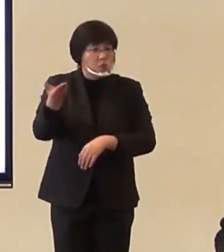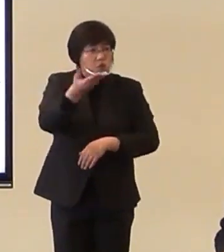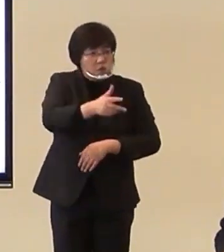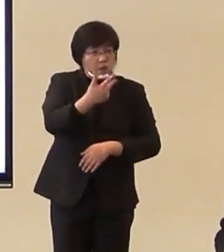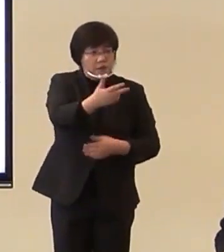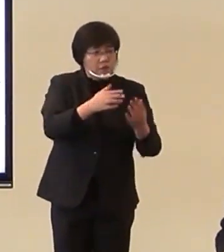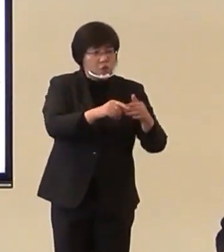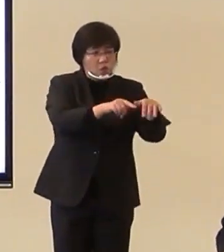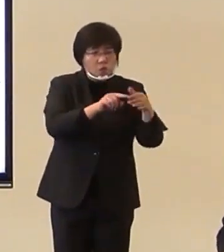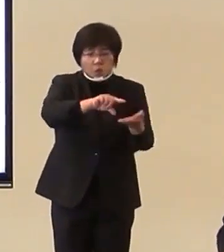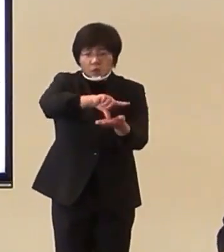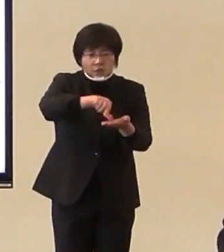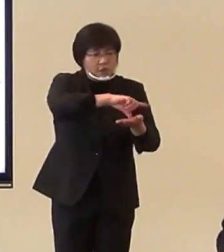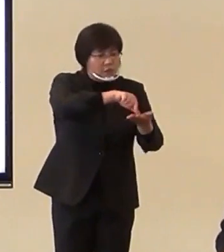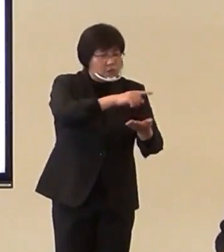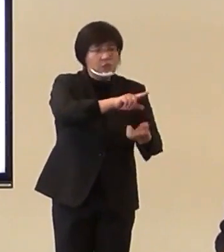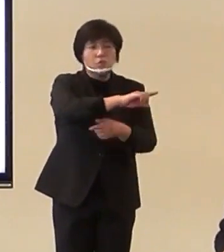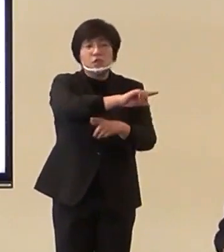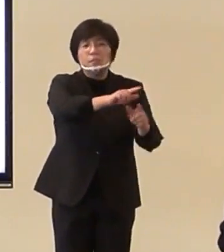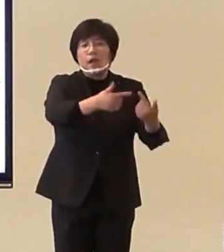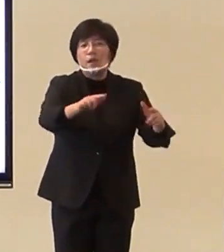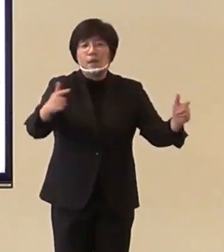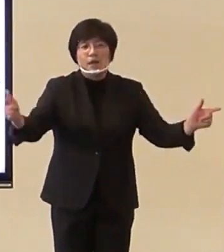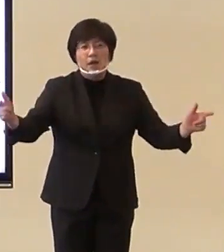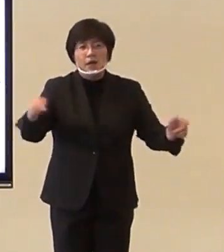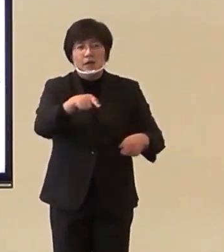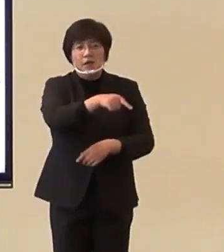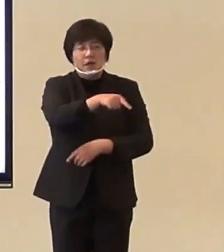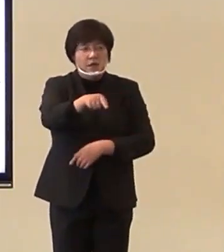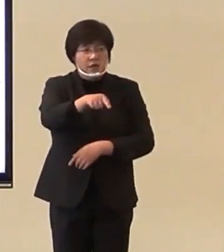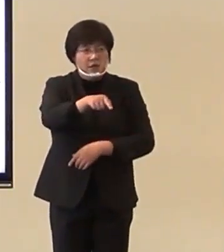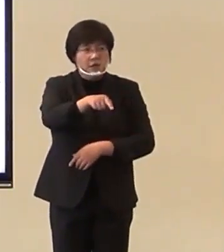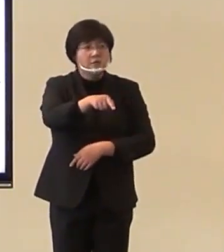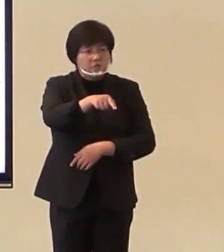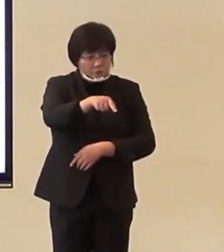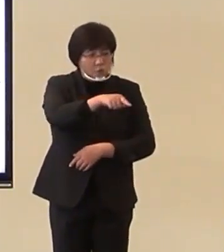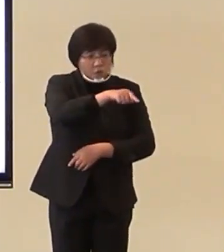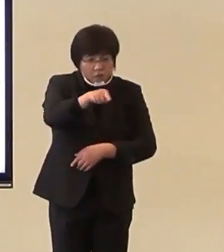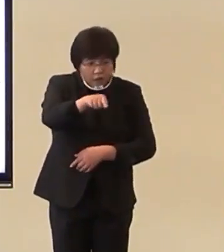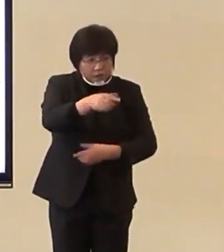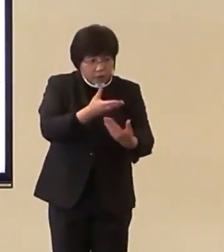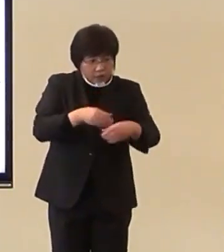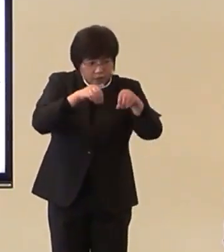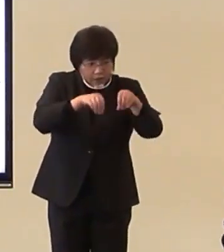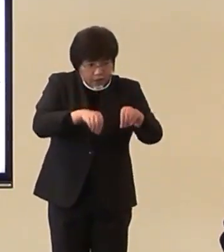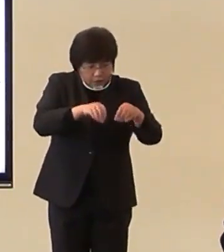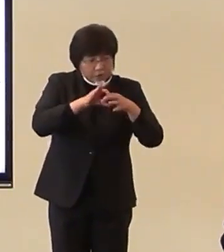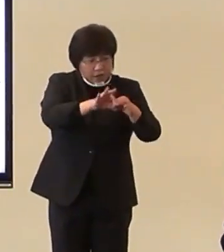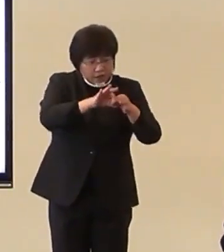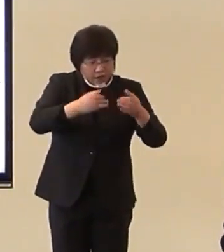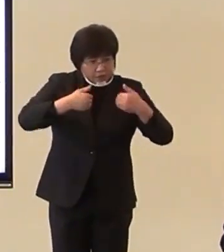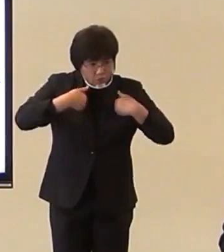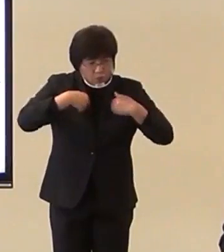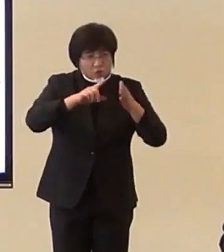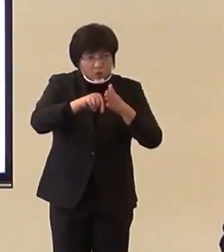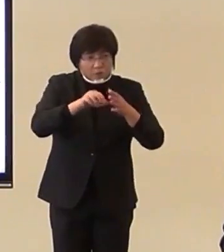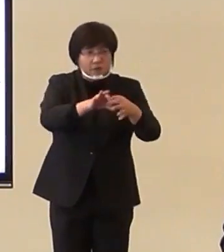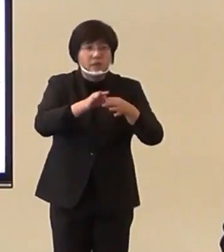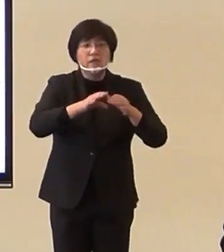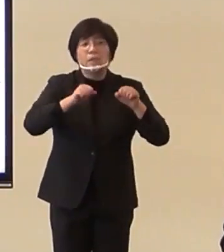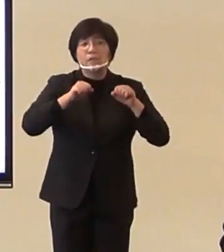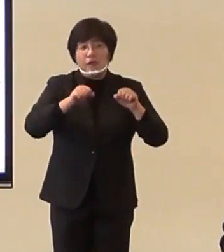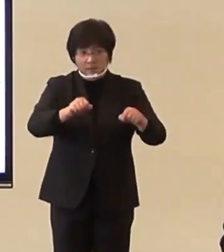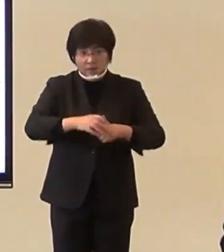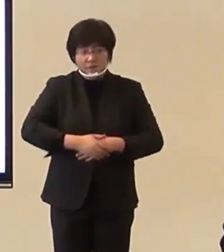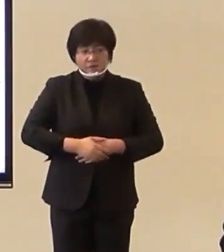わけですよ。ですからその中でまた結ぶところは結びながらやっていくというか、それから私どもじゃ共通点がある